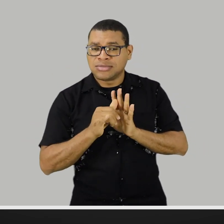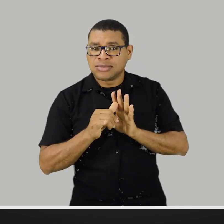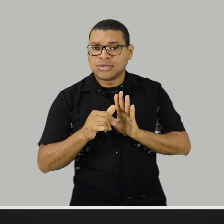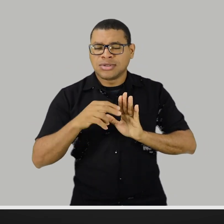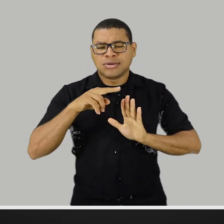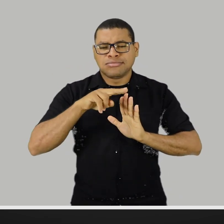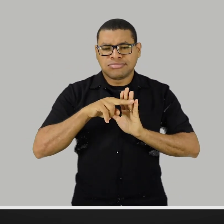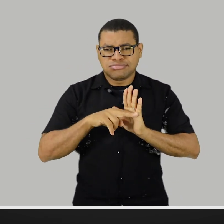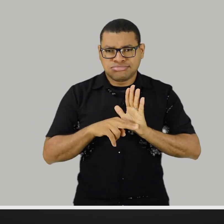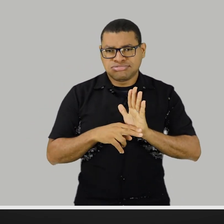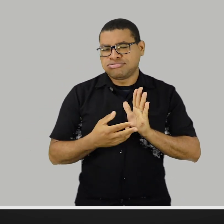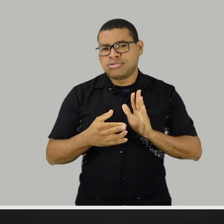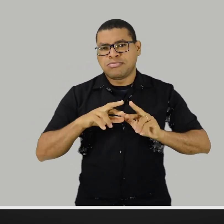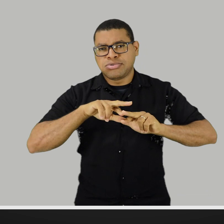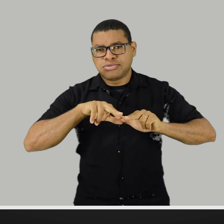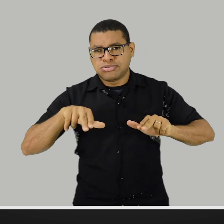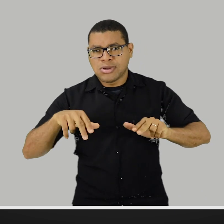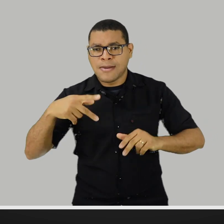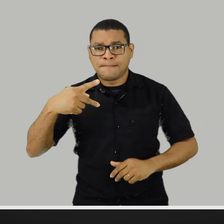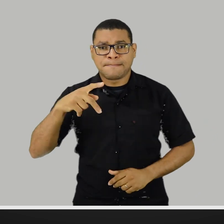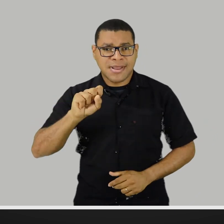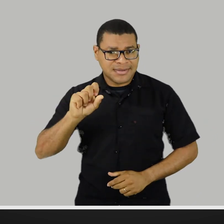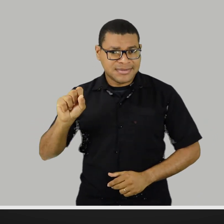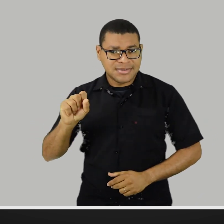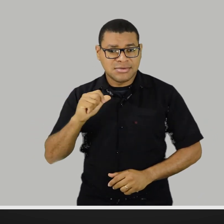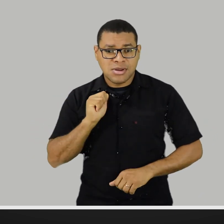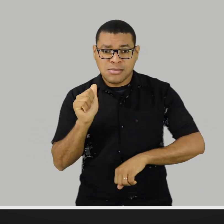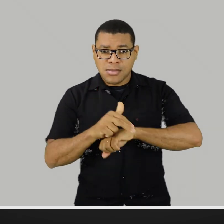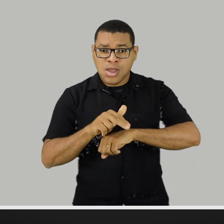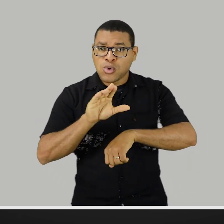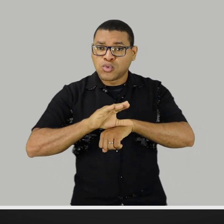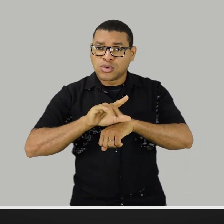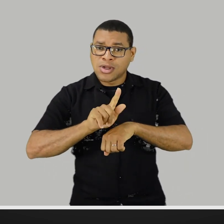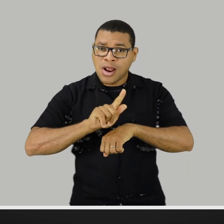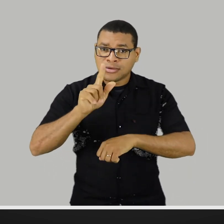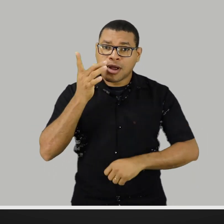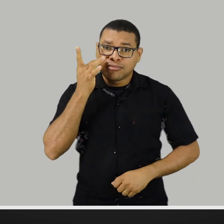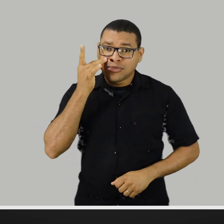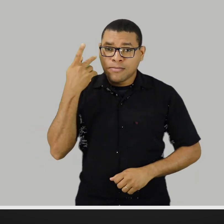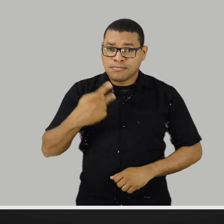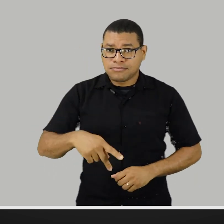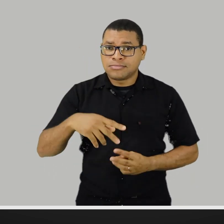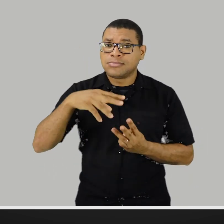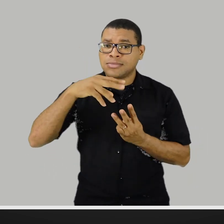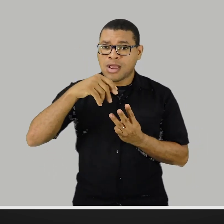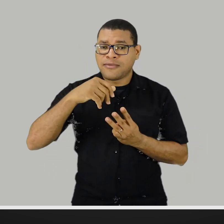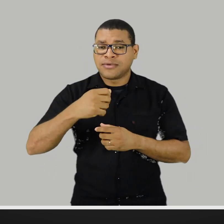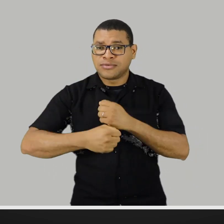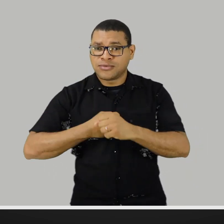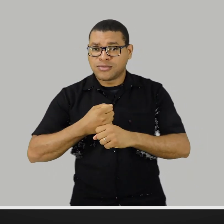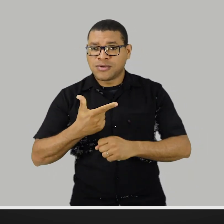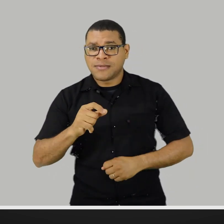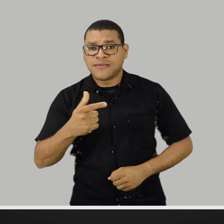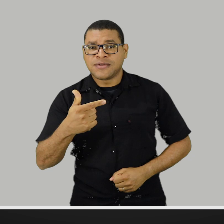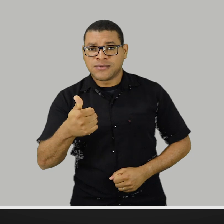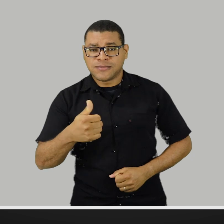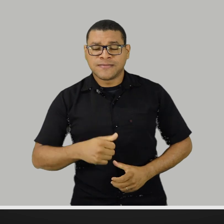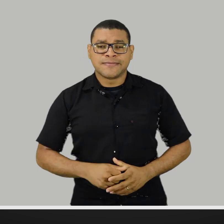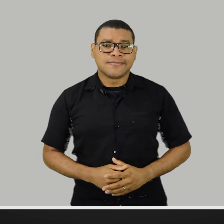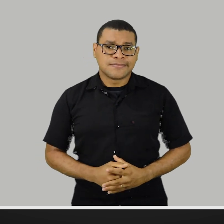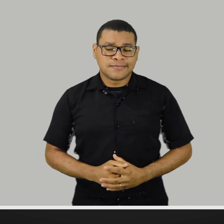normas regulatórias do processo seletivo para em cursos de graduação presencial da UFS em